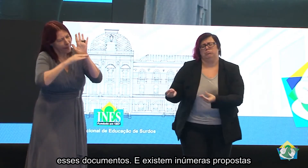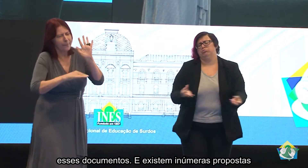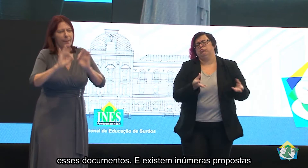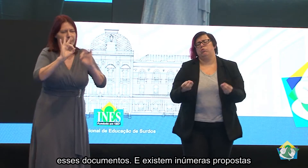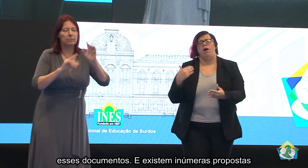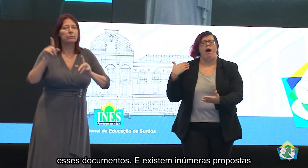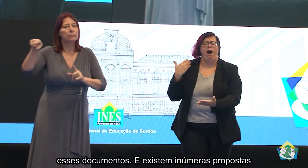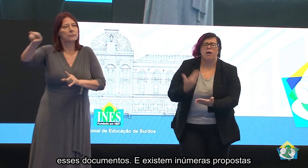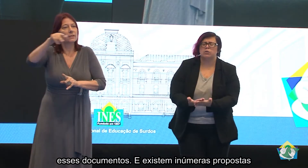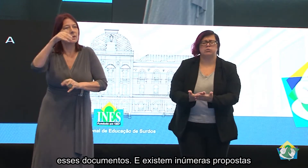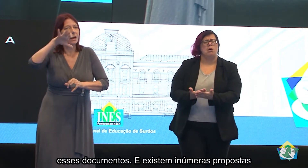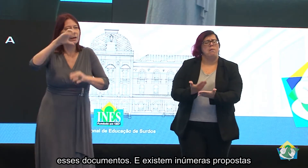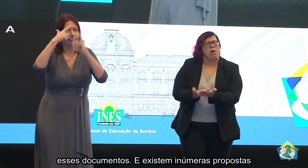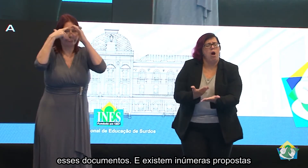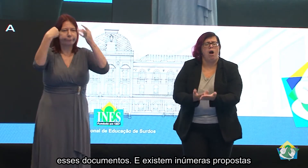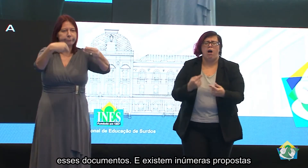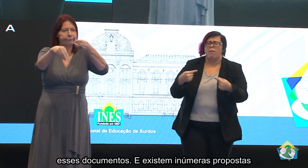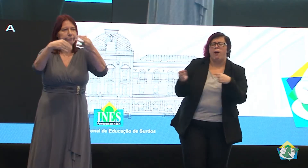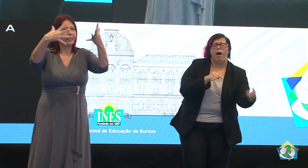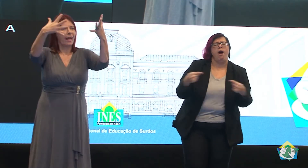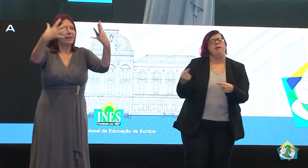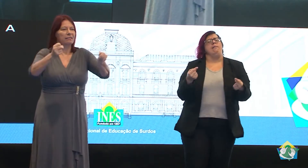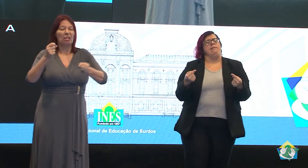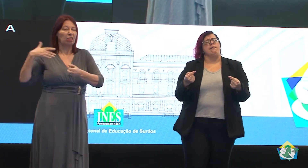E existem inúmeras propostas